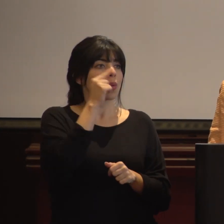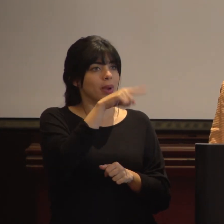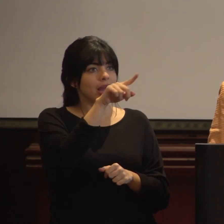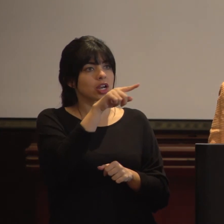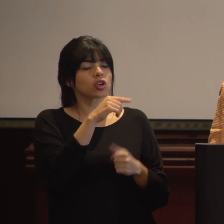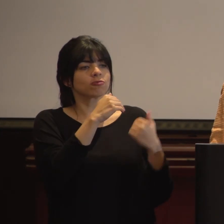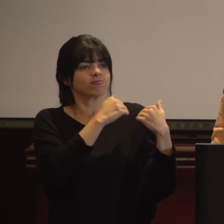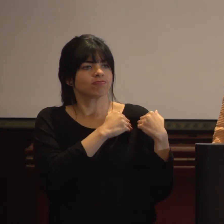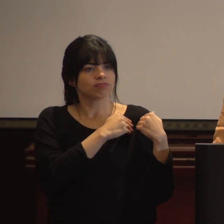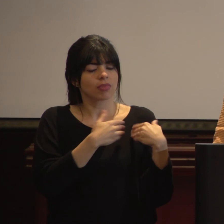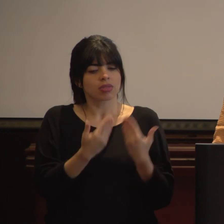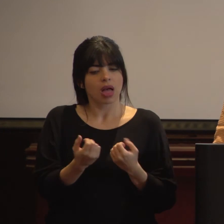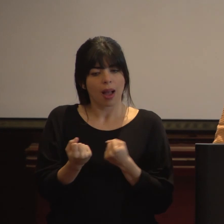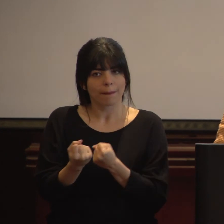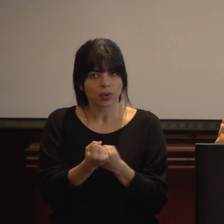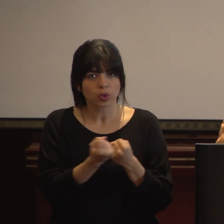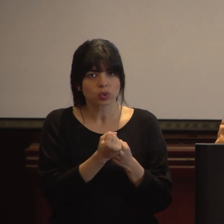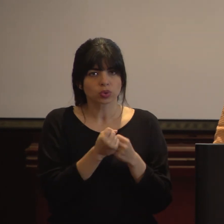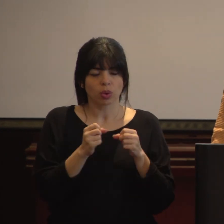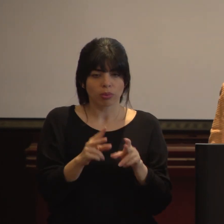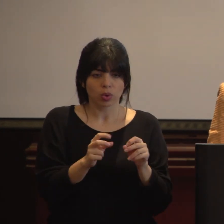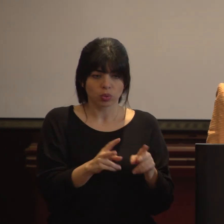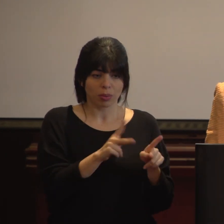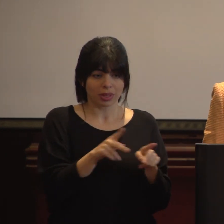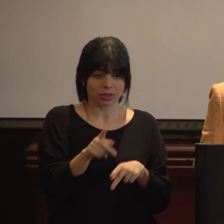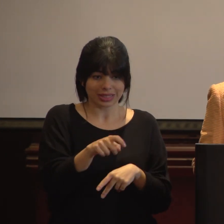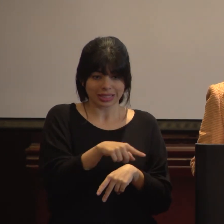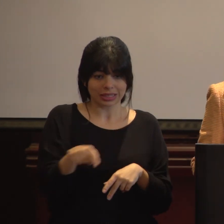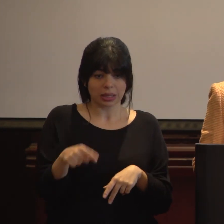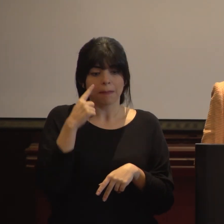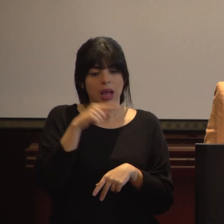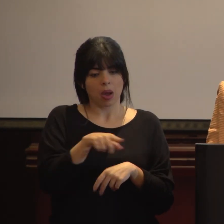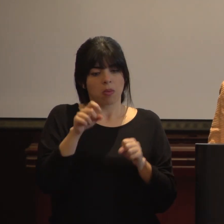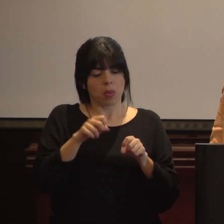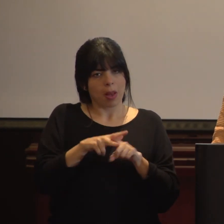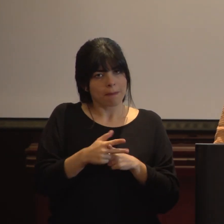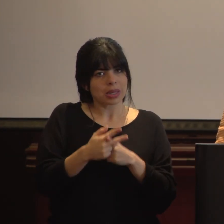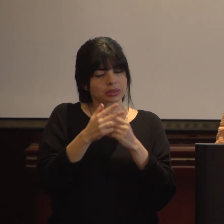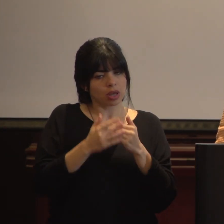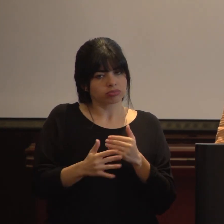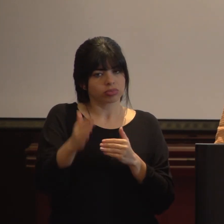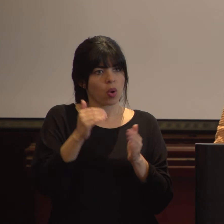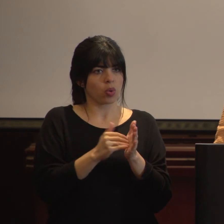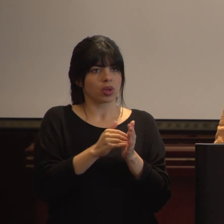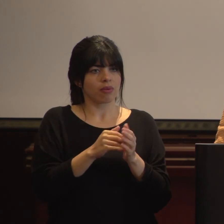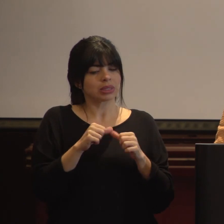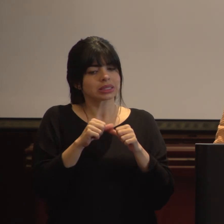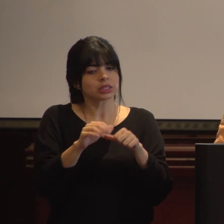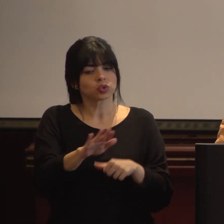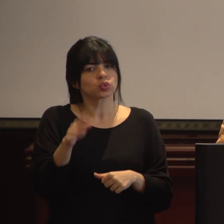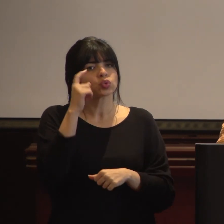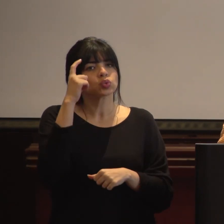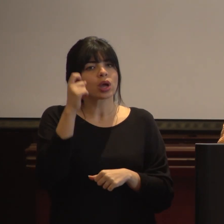estamos llamados a brindar apoyos las oportunidades necesarias para que puedan comenzar de nuevo continuar sus